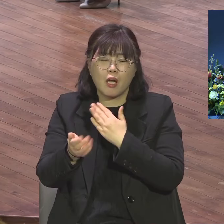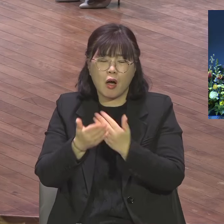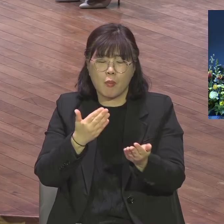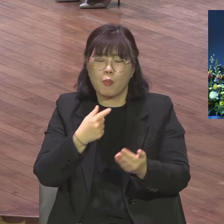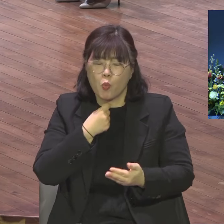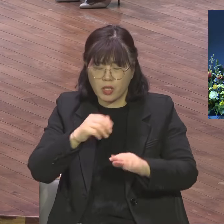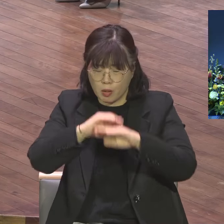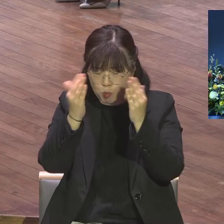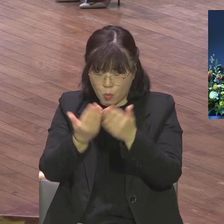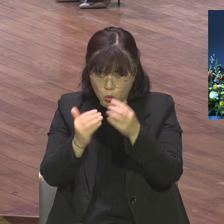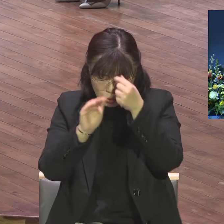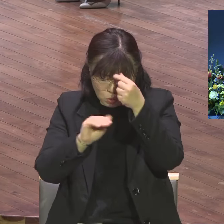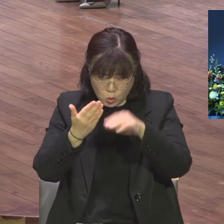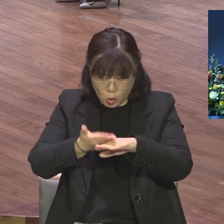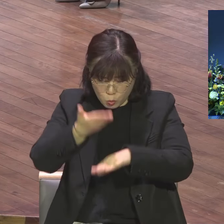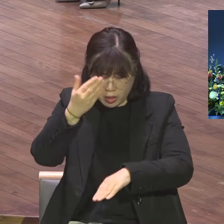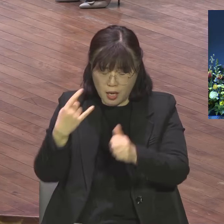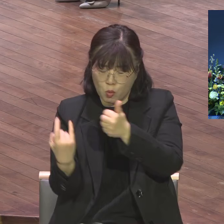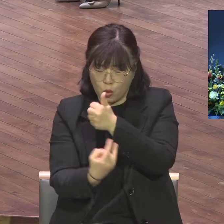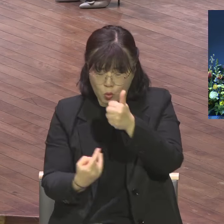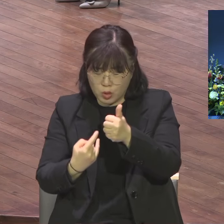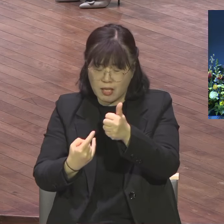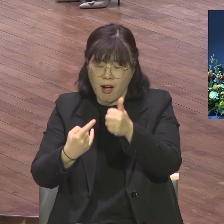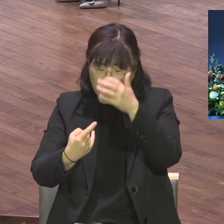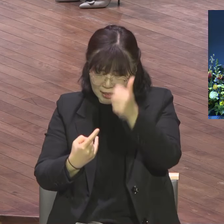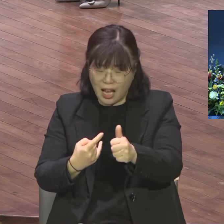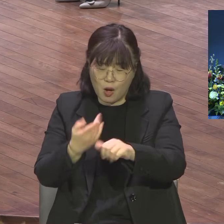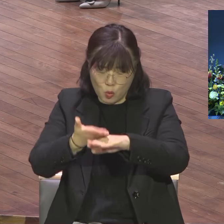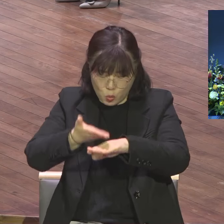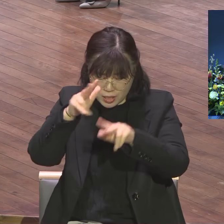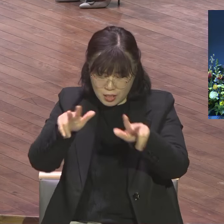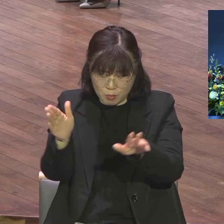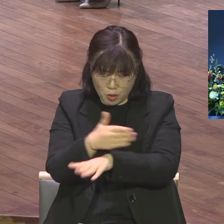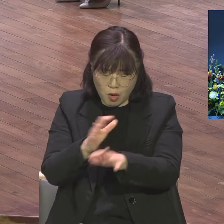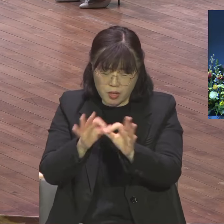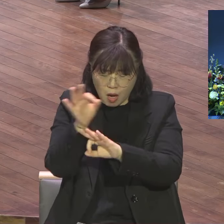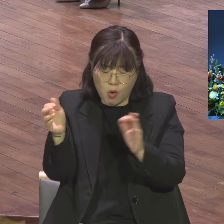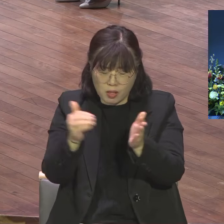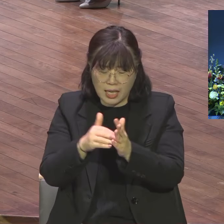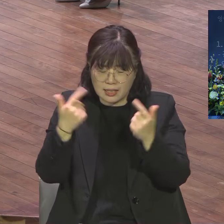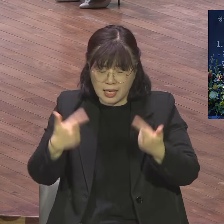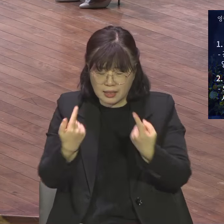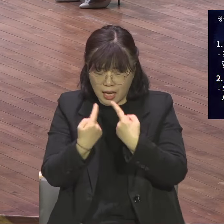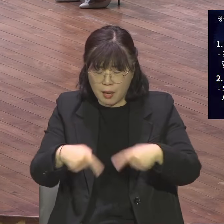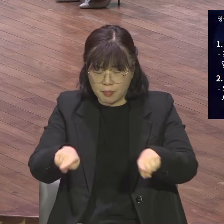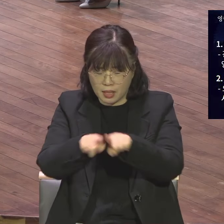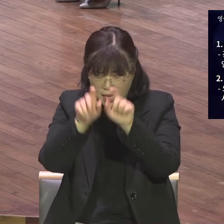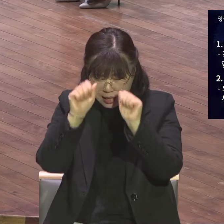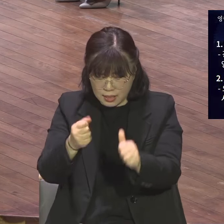2024년 이원장들 위해 지금부터 영원토록 함께 있을지어다. 아멘.